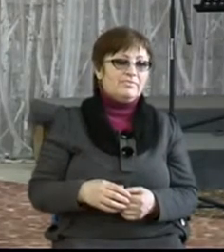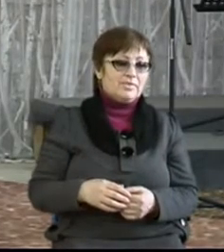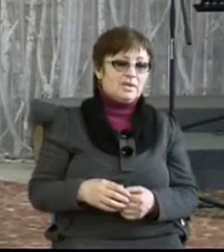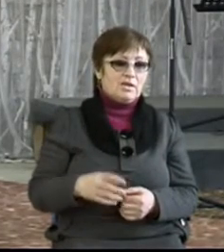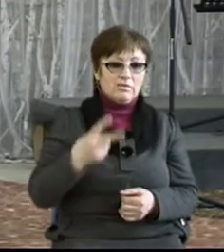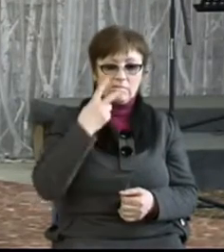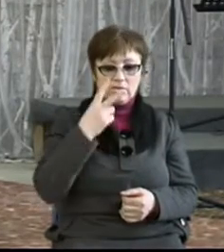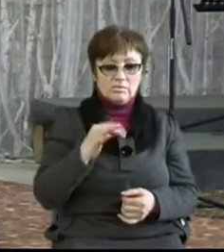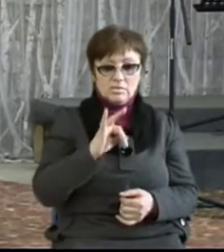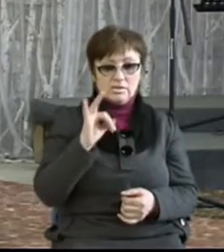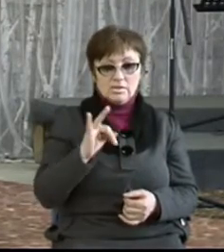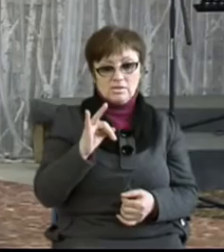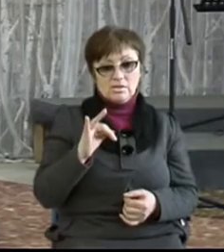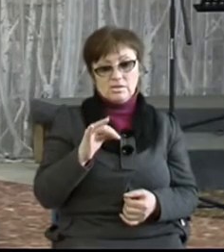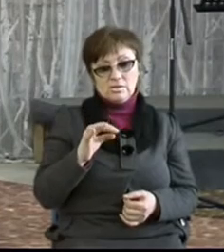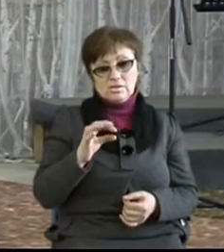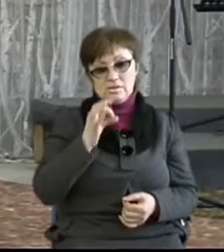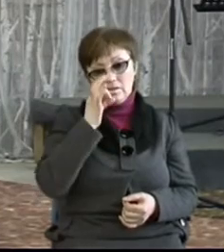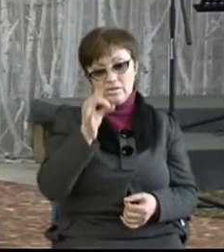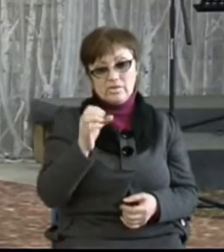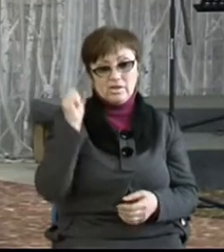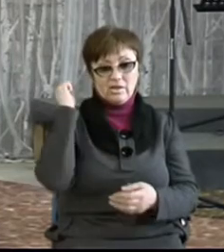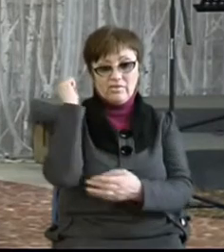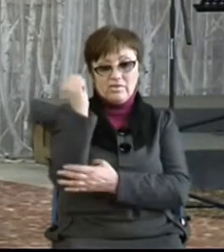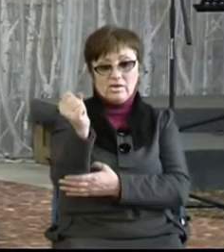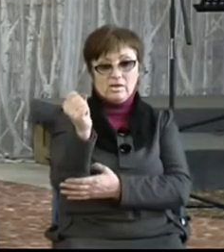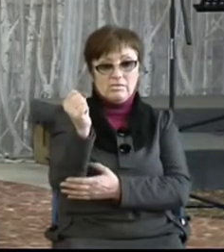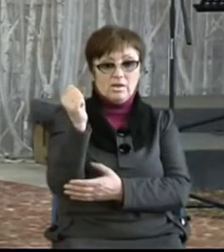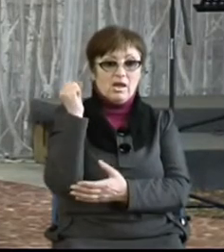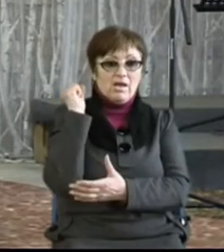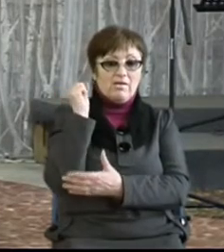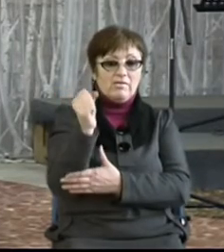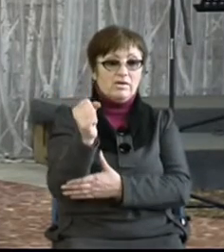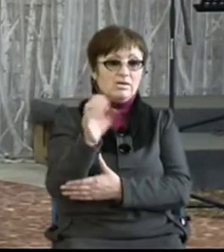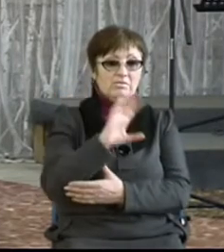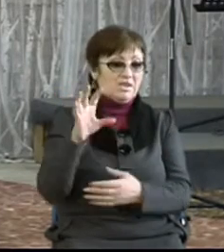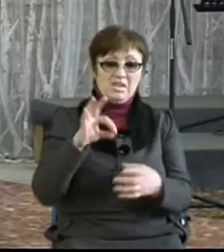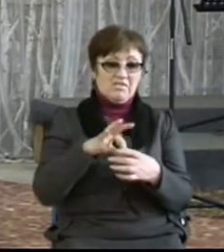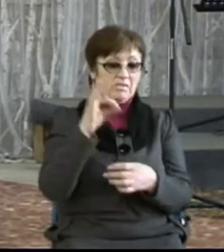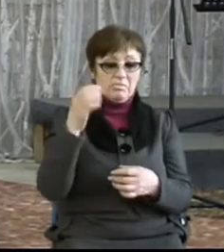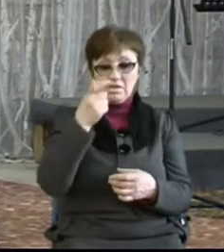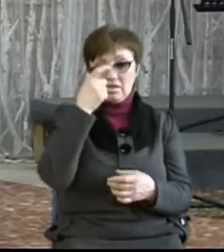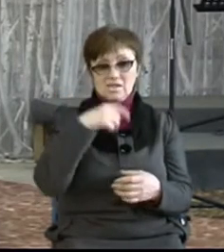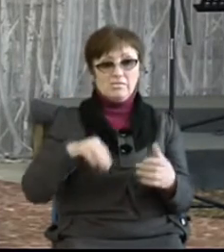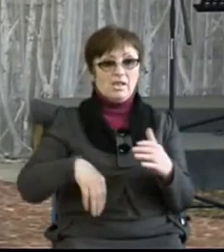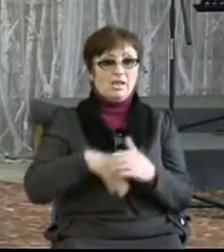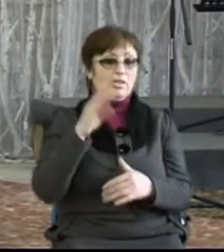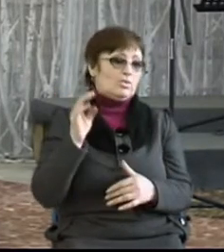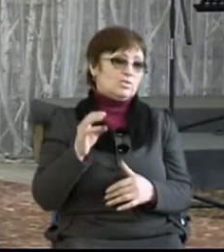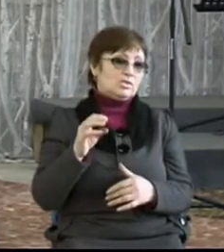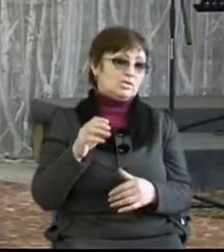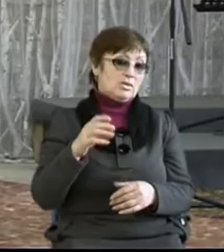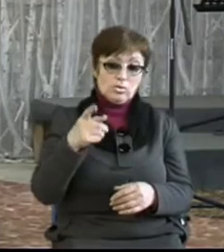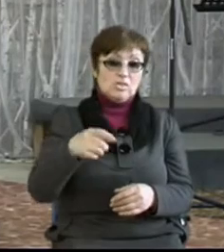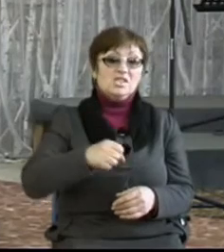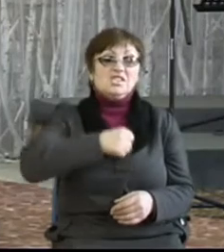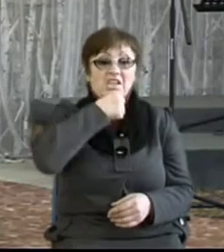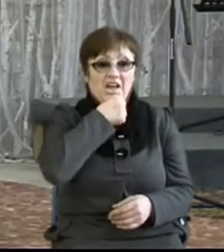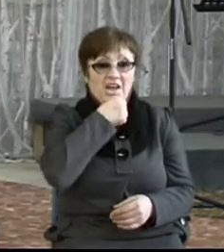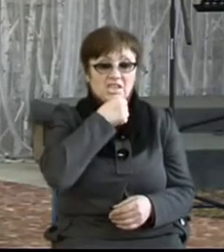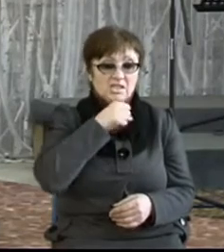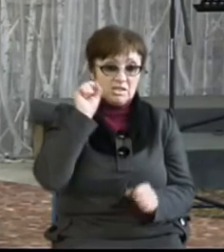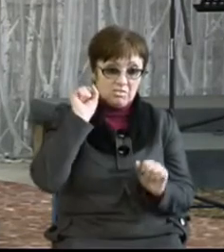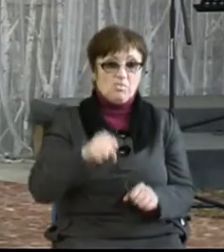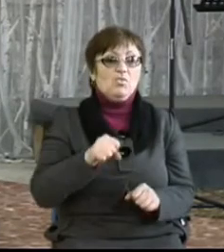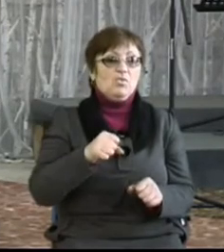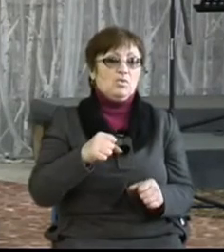мы видим интересную реакцию Авраама, что Авраам не выбирает себе лучшее, хотя он старше в семье, хотя